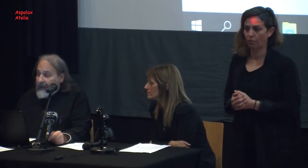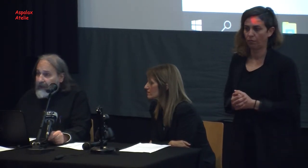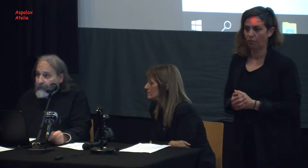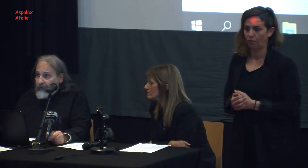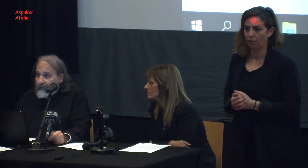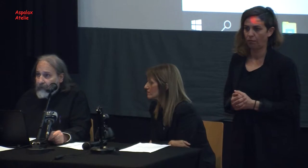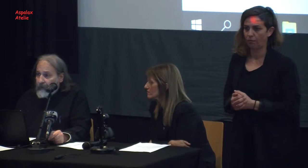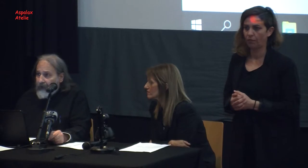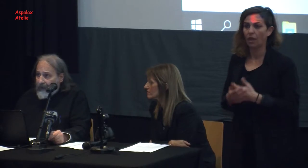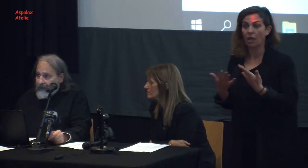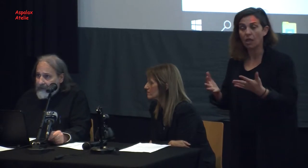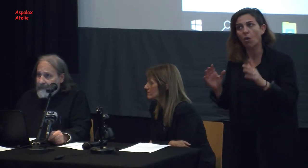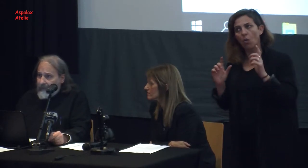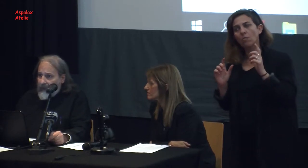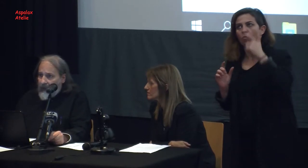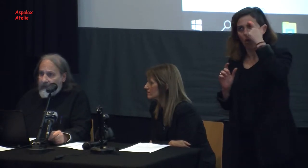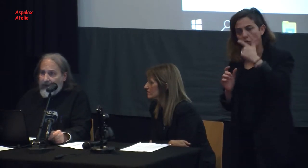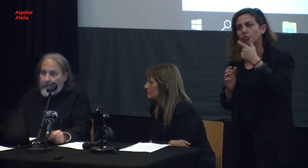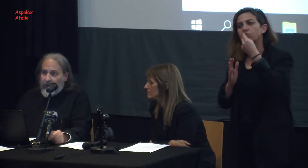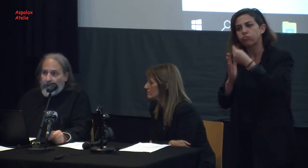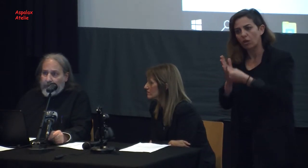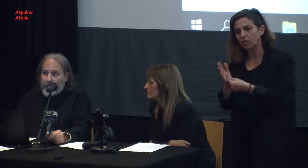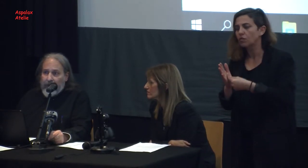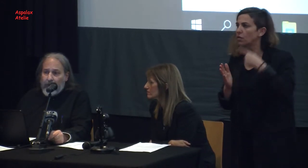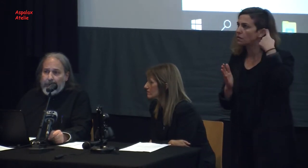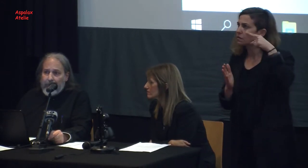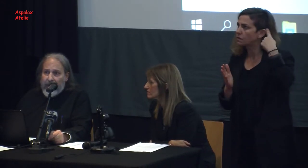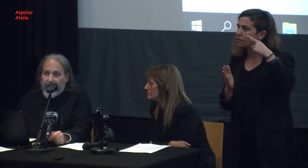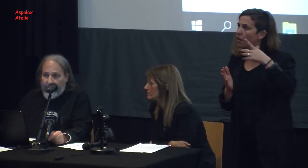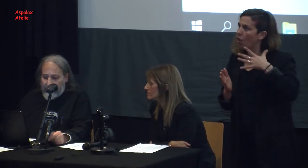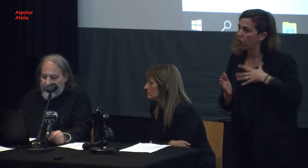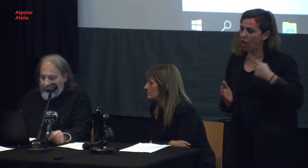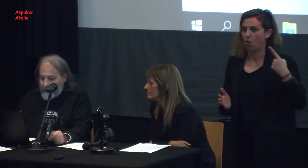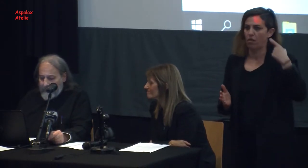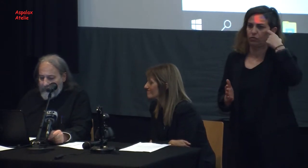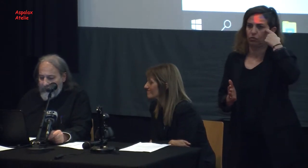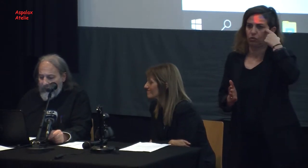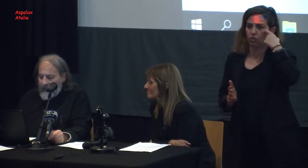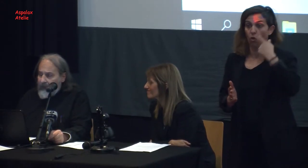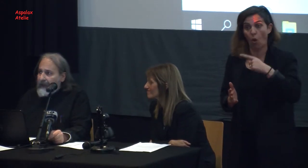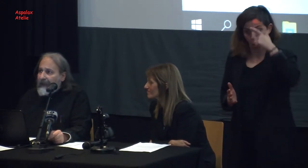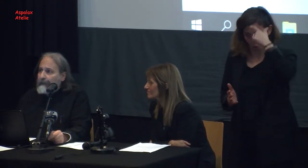Είχα και ιδεασμούς αυτοκτονίας. Και δεν τρέπω να το πω, παρόλο που είμαι ιερέας.